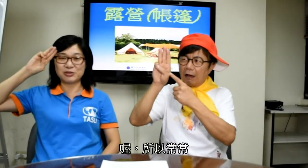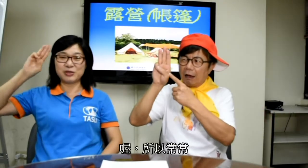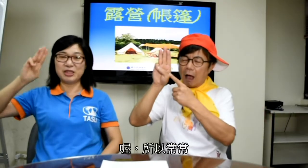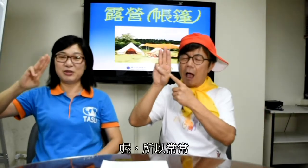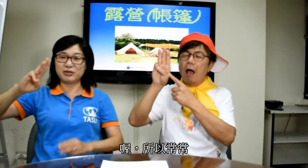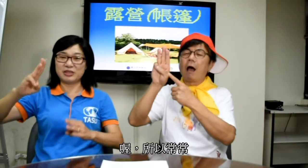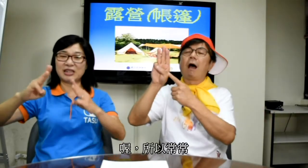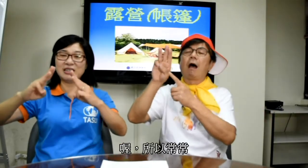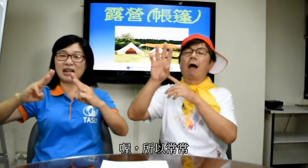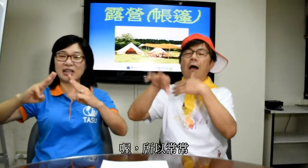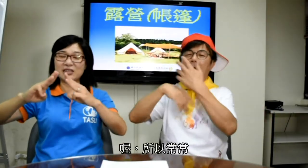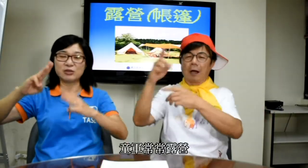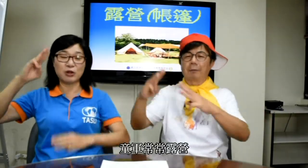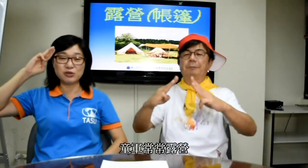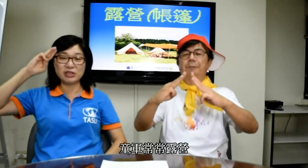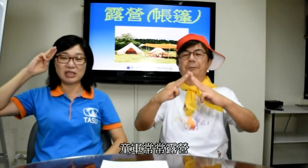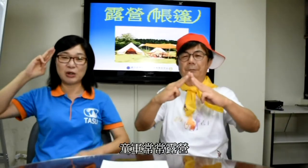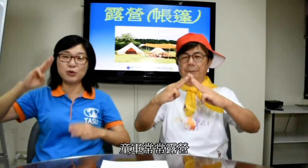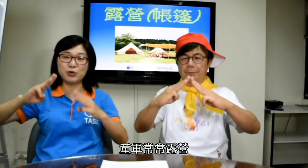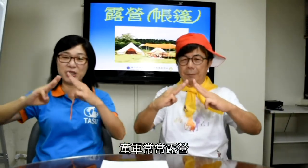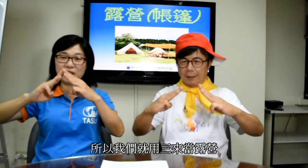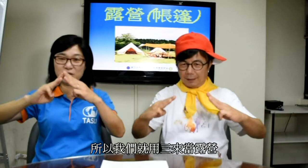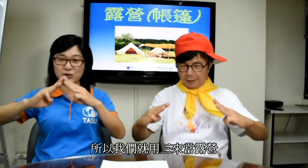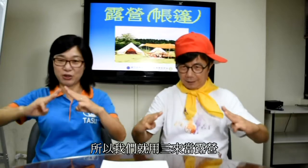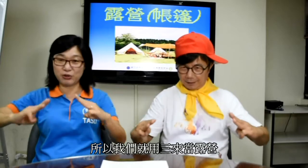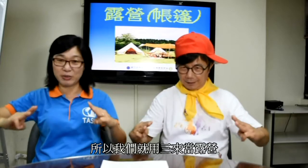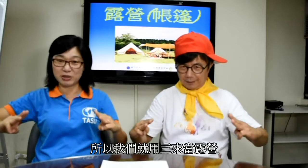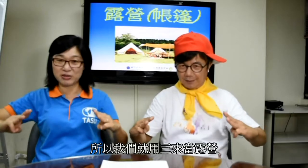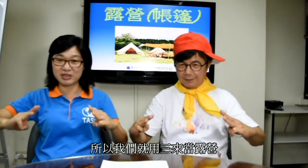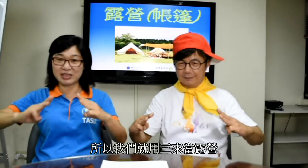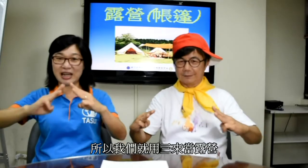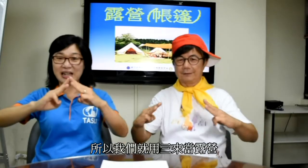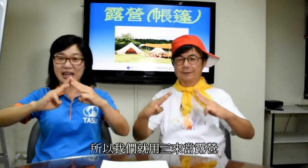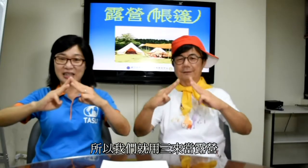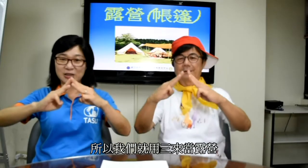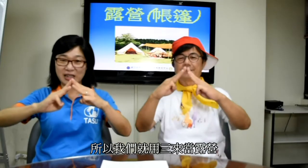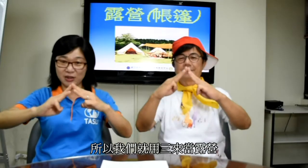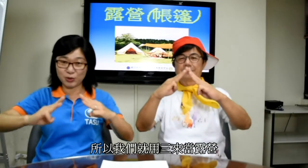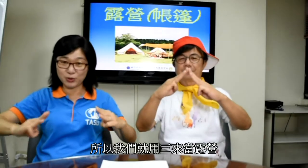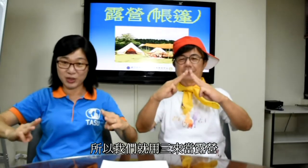以常常童军常常露营，所以我们就用三来当